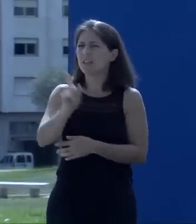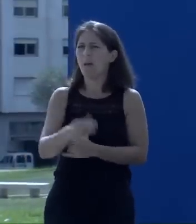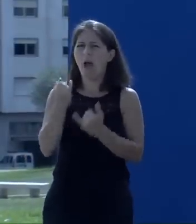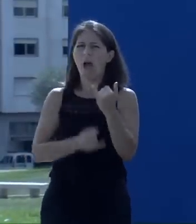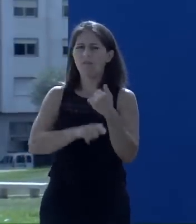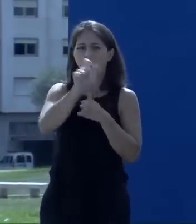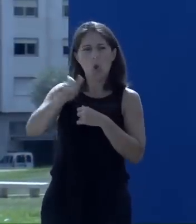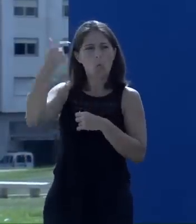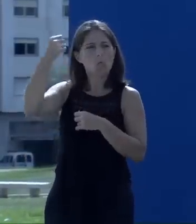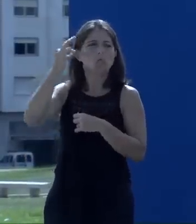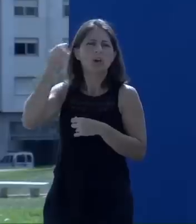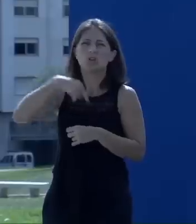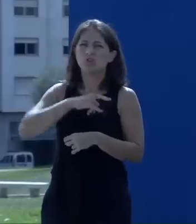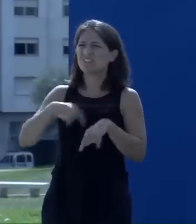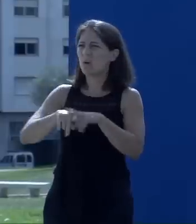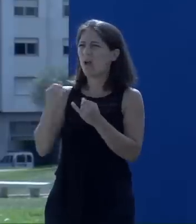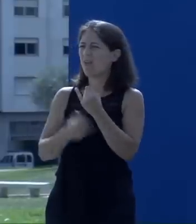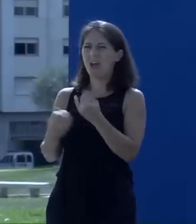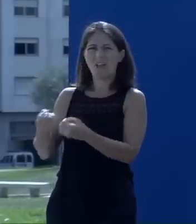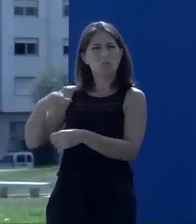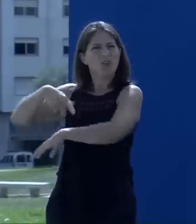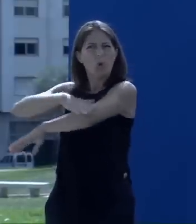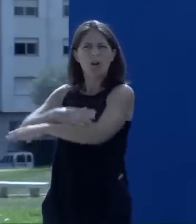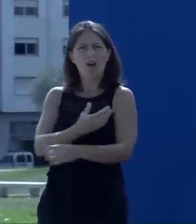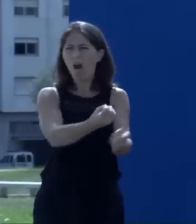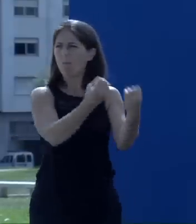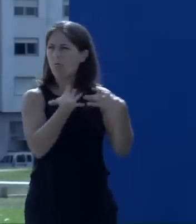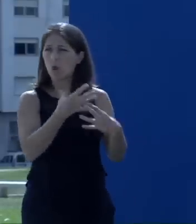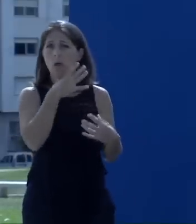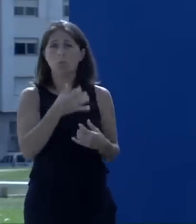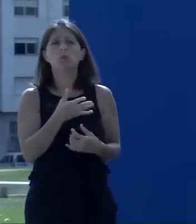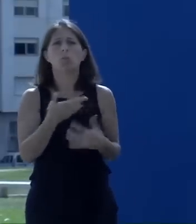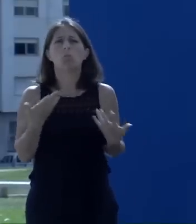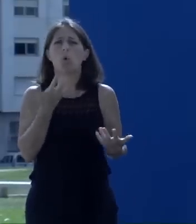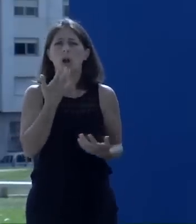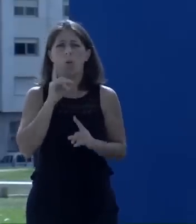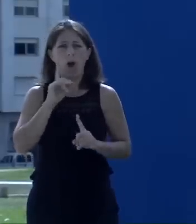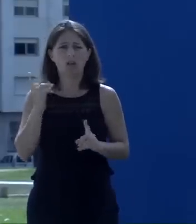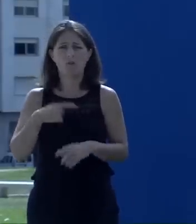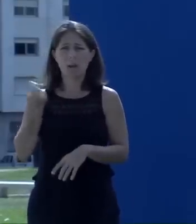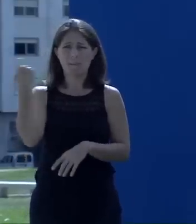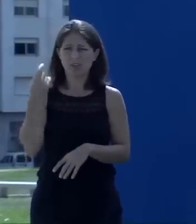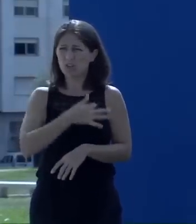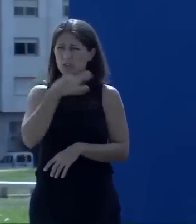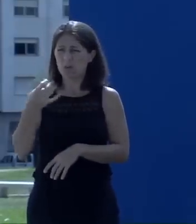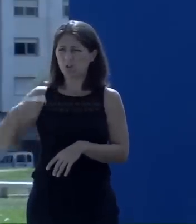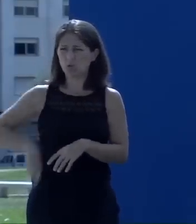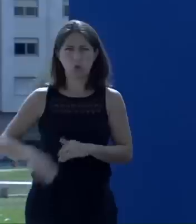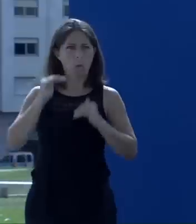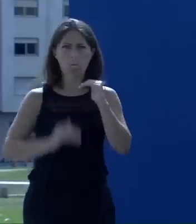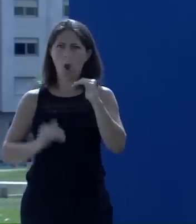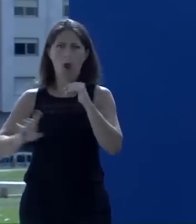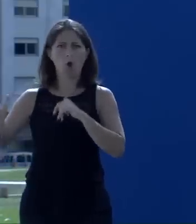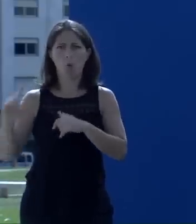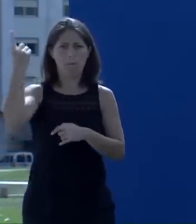mulleres ficamos desamparadas por un goberno cando temos as pensións e os salarios máis baixos, ou cando lideramos as taxas